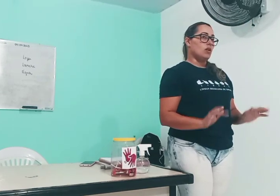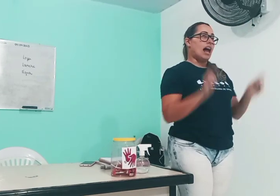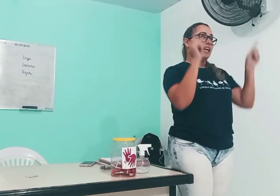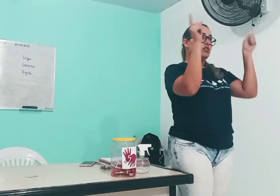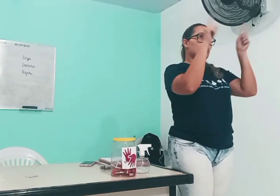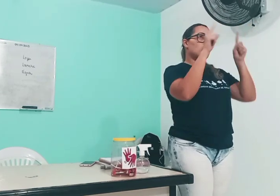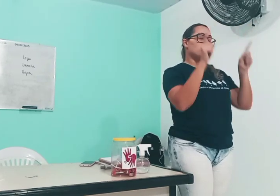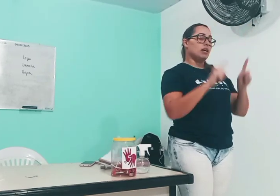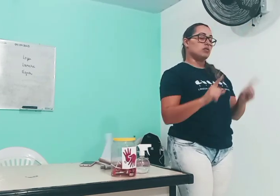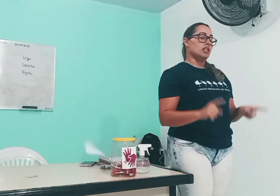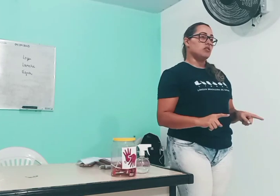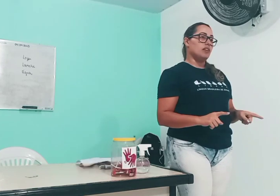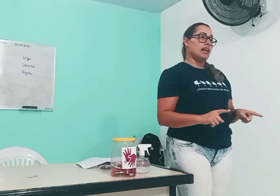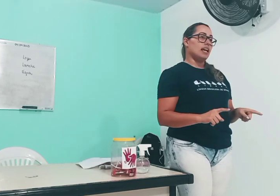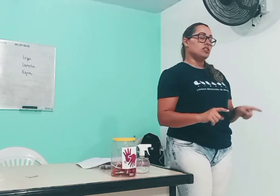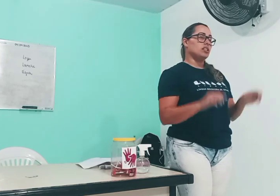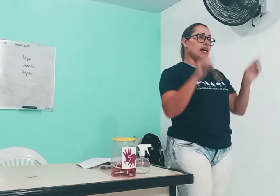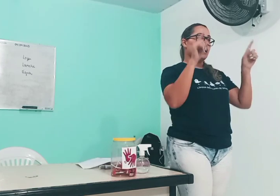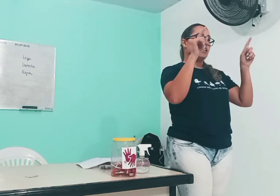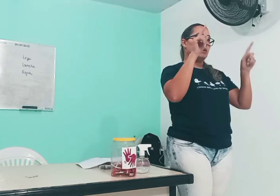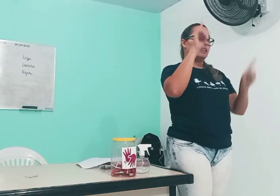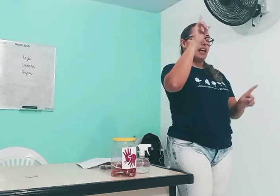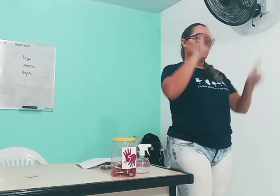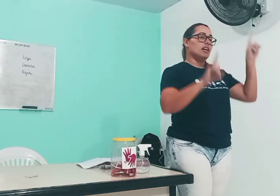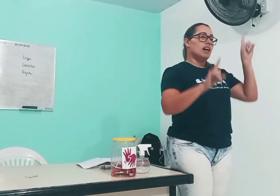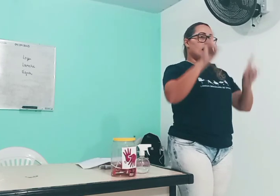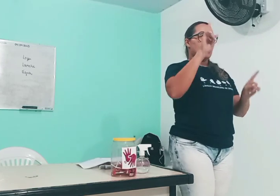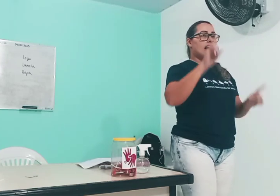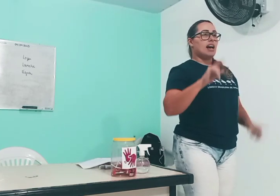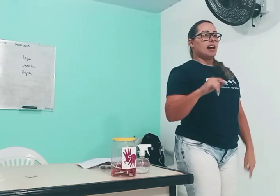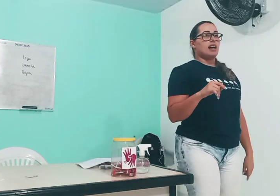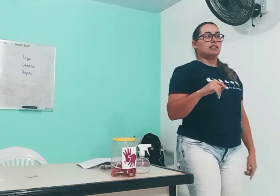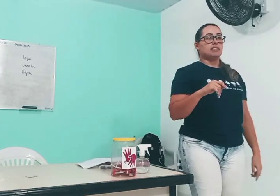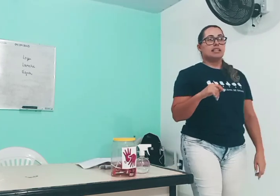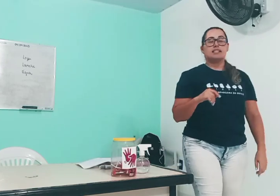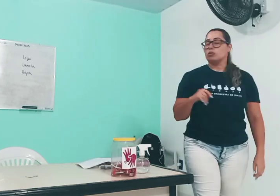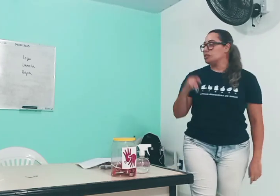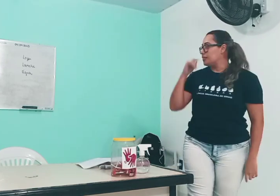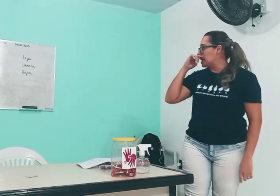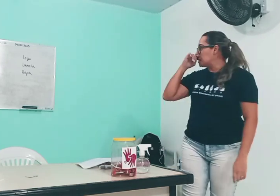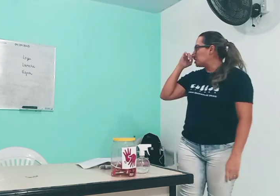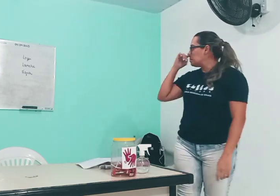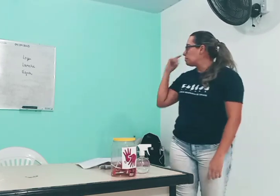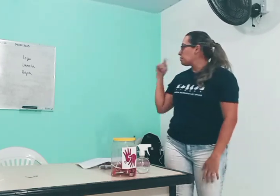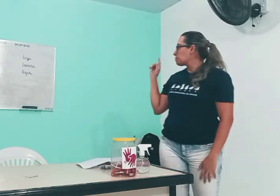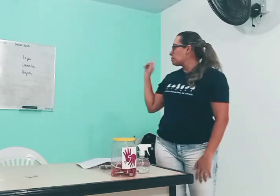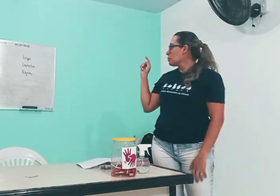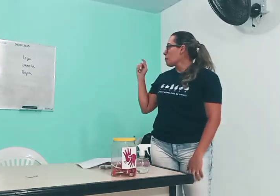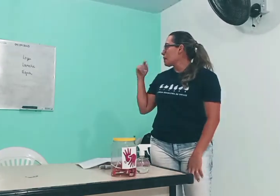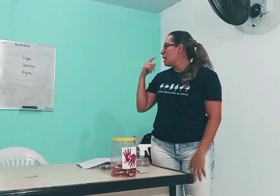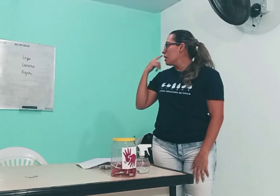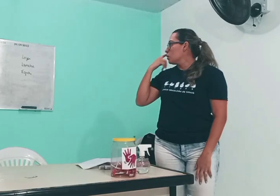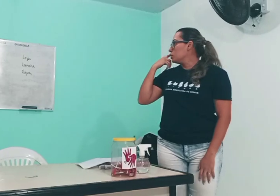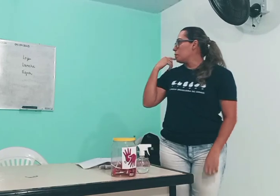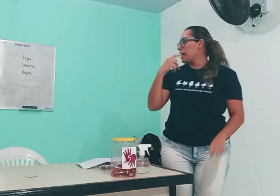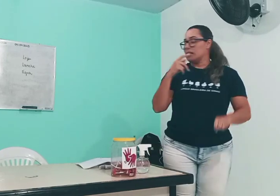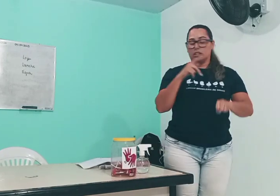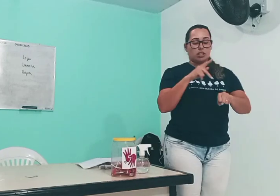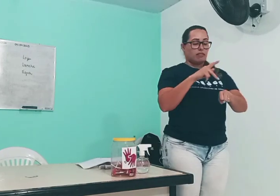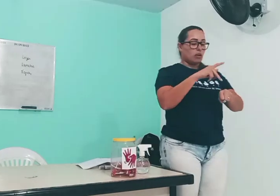Além de movimentos ser diferente, ele também tem a direção diferente. De pé a gente já falou,